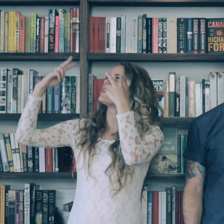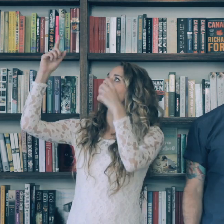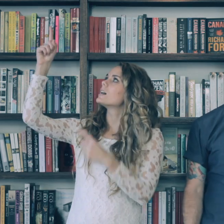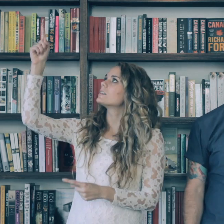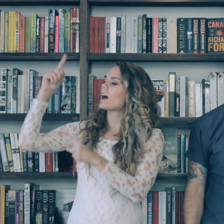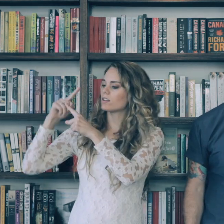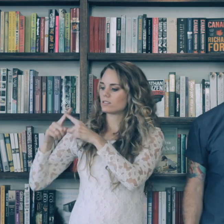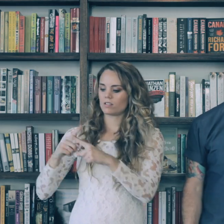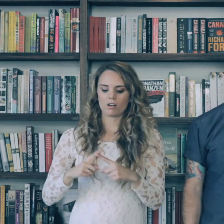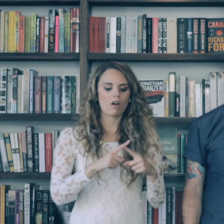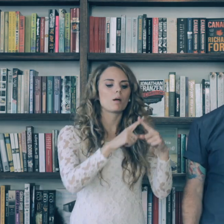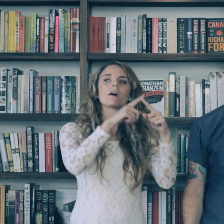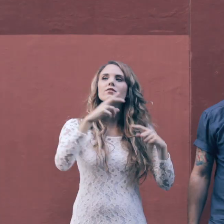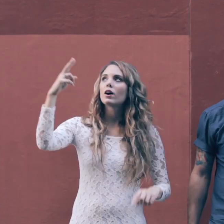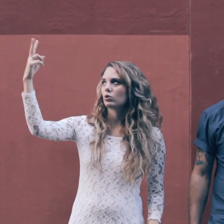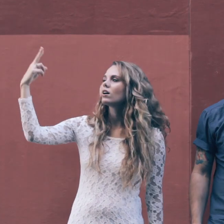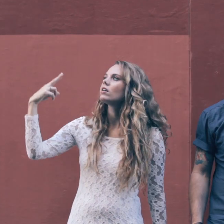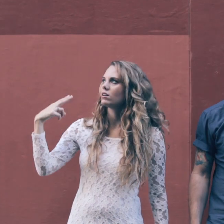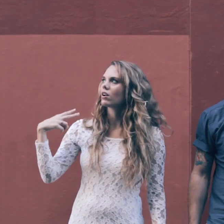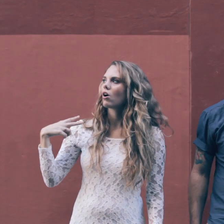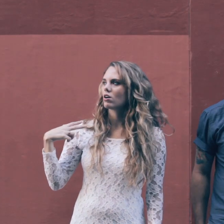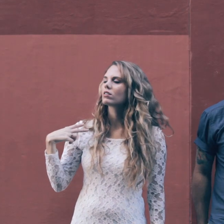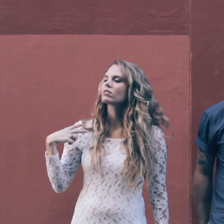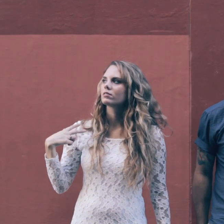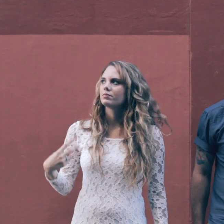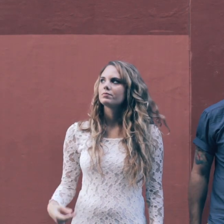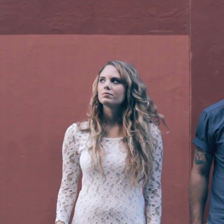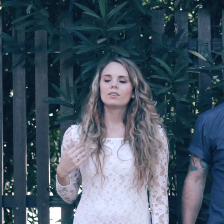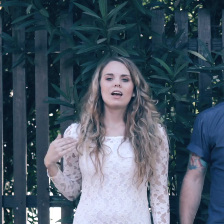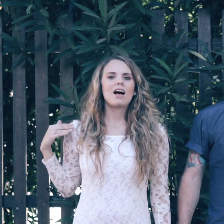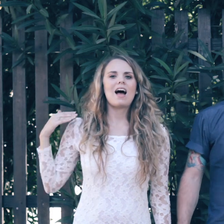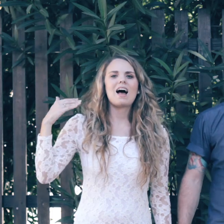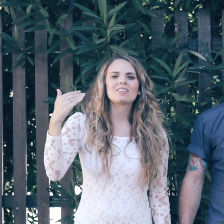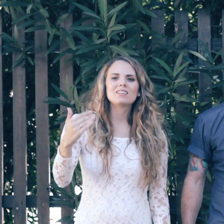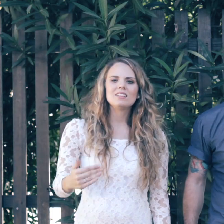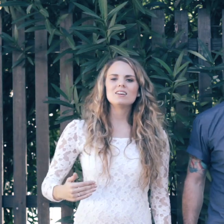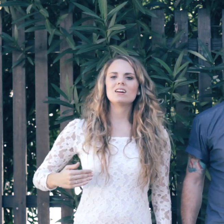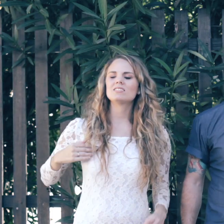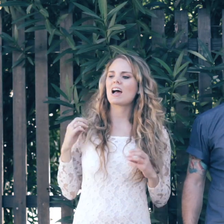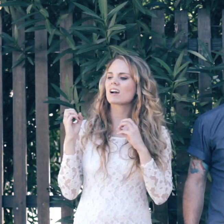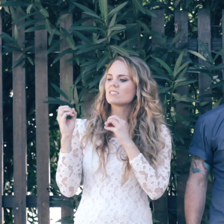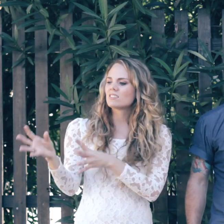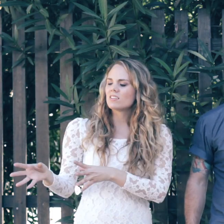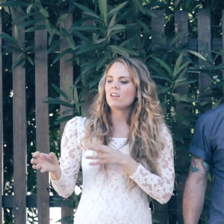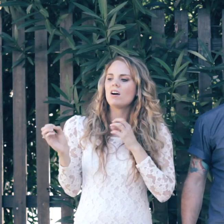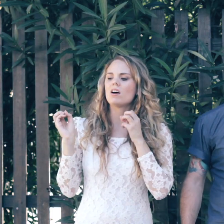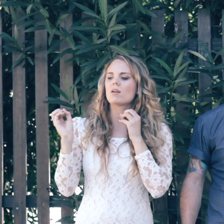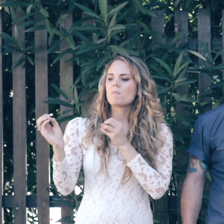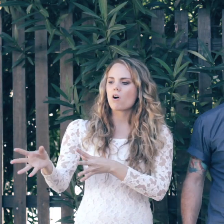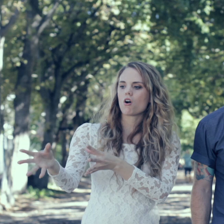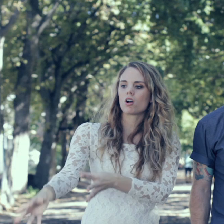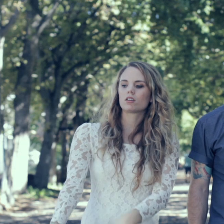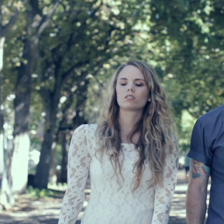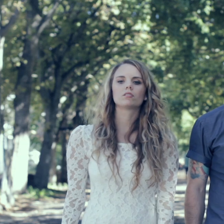zien alles, jij ziet al mijn fouten raak. Elke keer als ik